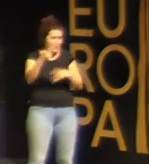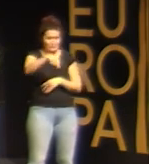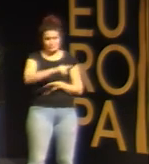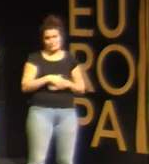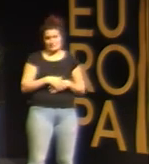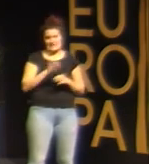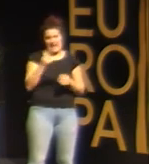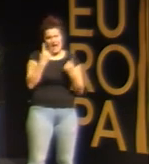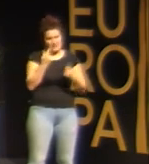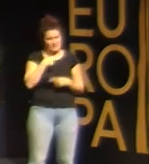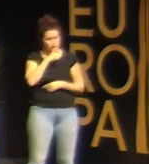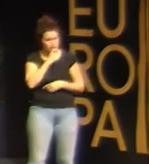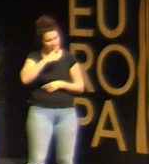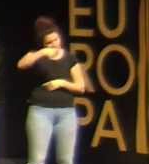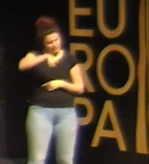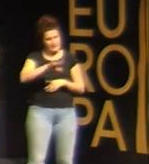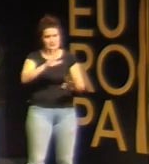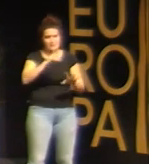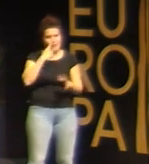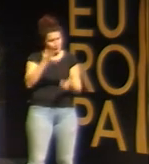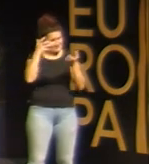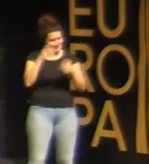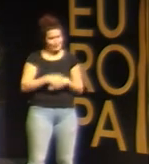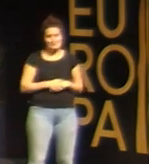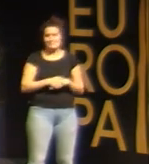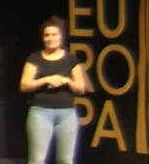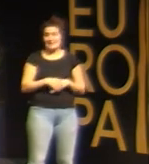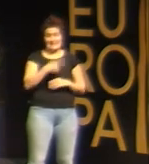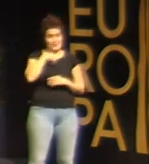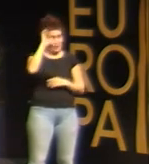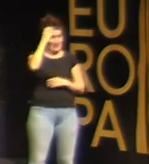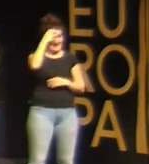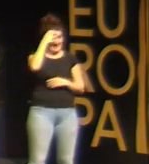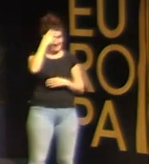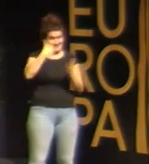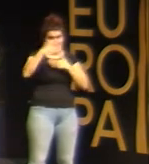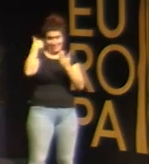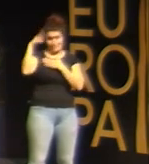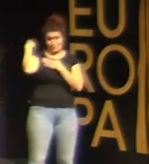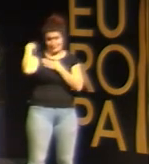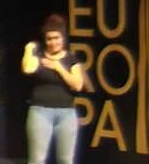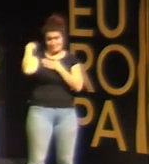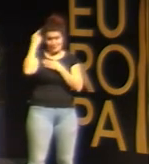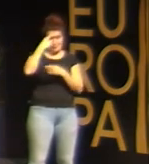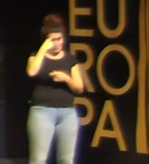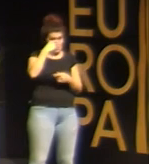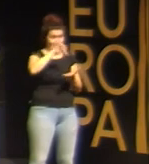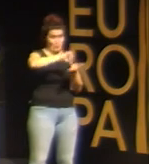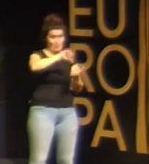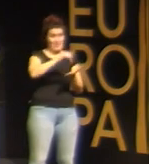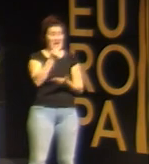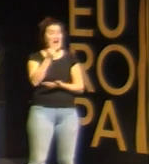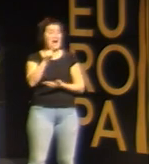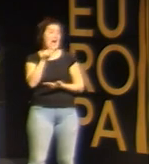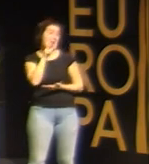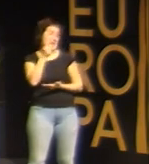sois difíciles pero pero esto lo han conseguido y yo que soy el rey hace mucho tiempo que en la ciudad de la alhambra vengo soñando